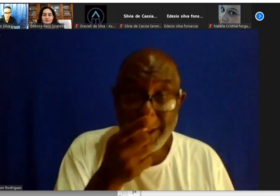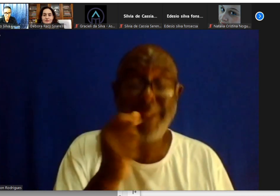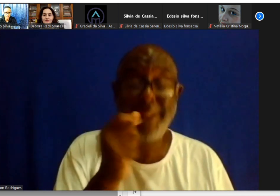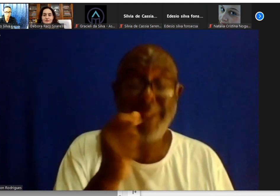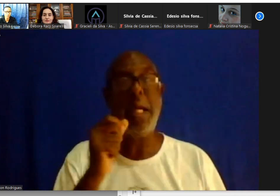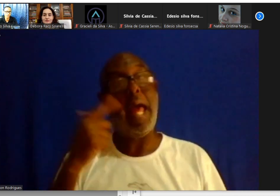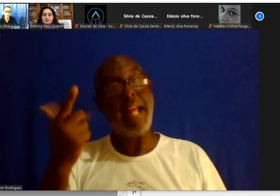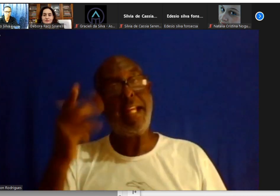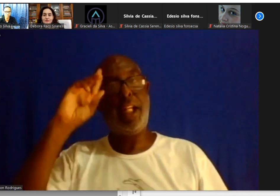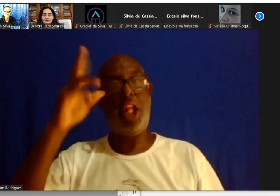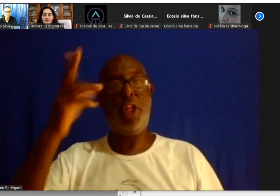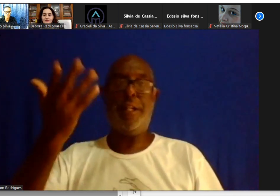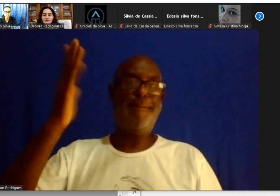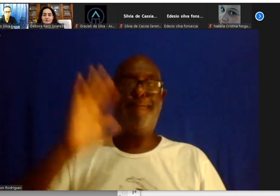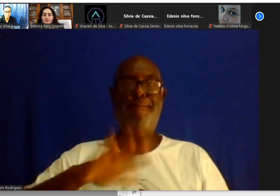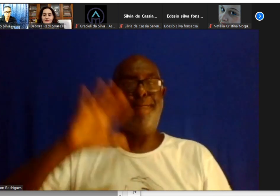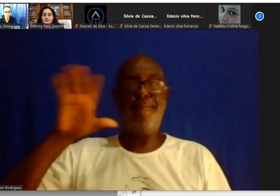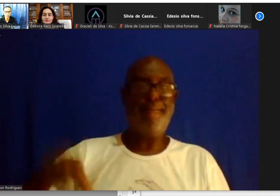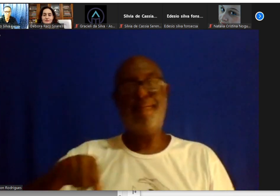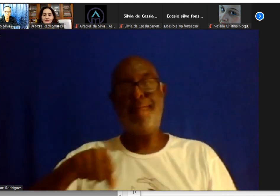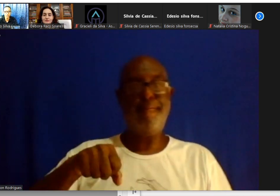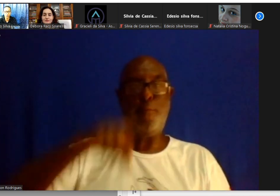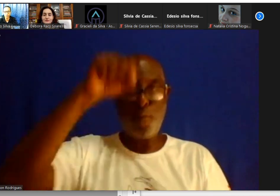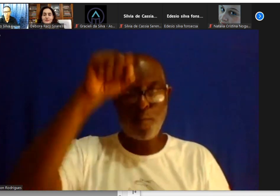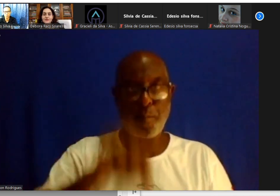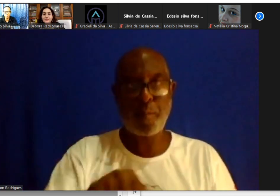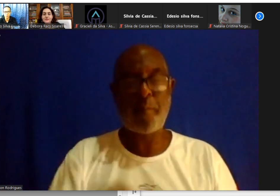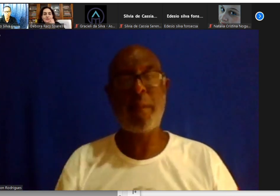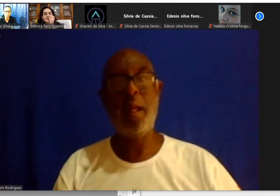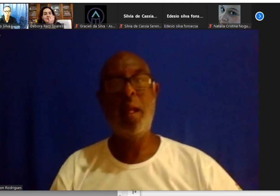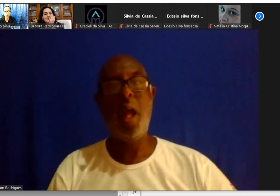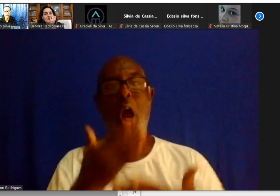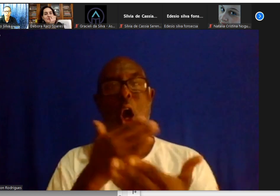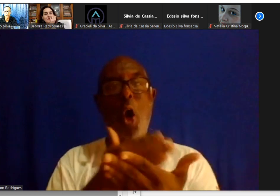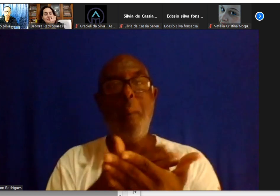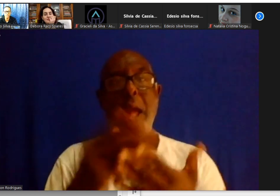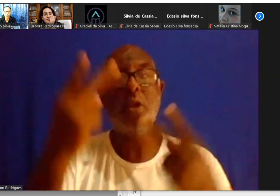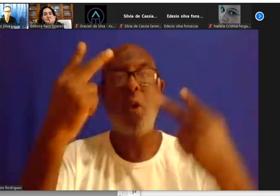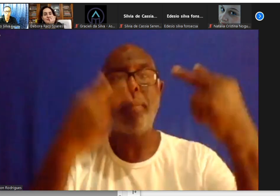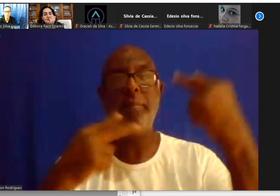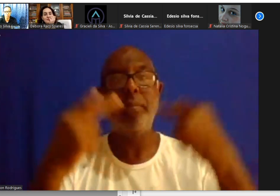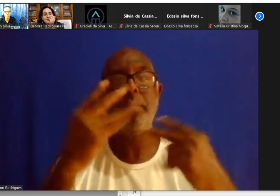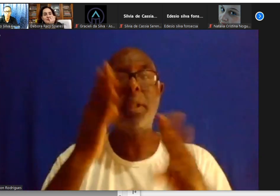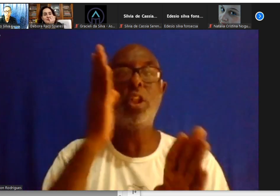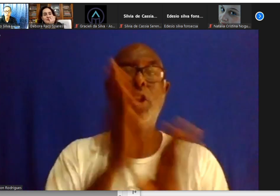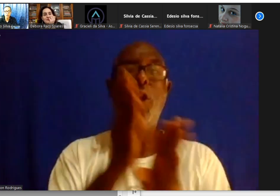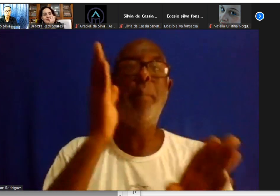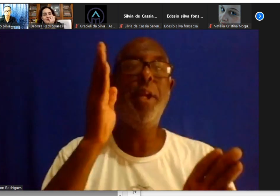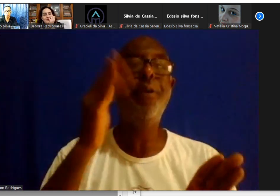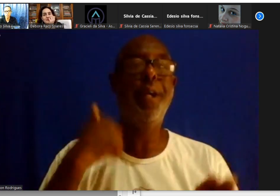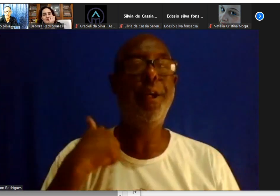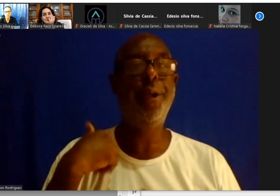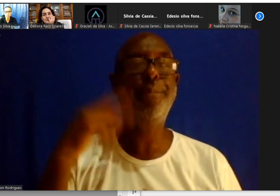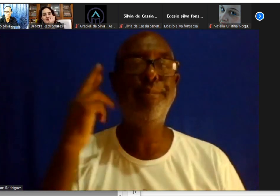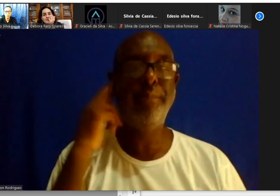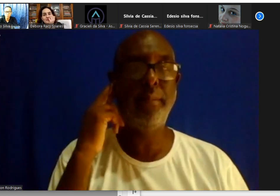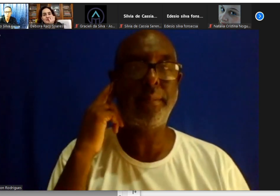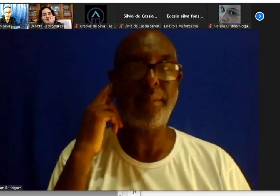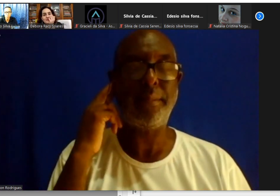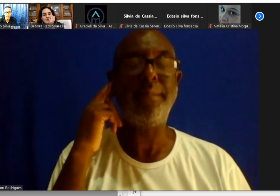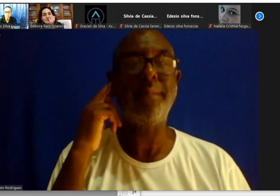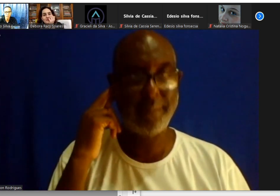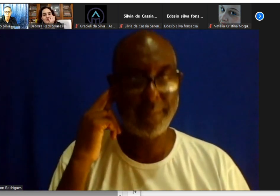um teste com ele. Faça um teste. Aí o diretor já ficou bravo, pegou lá, me chamou e fez uma avaliação e